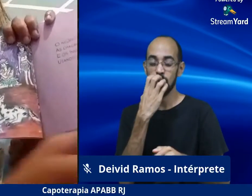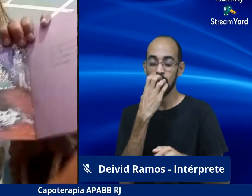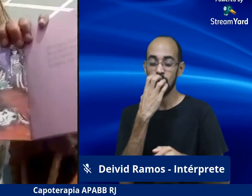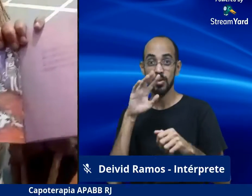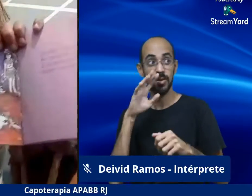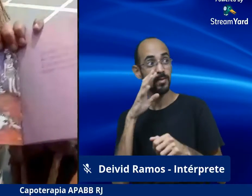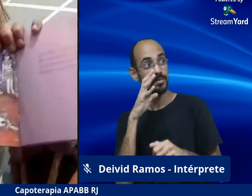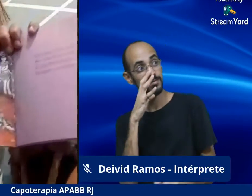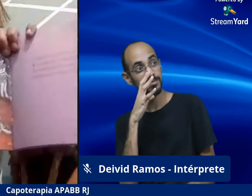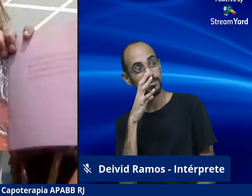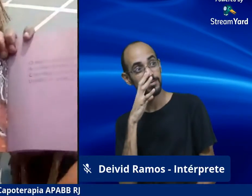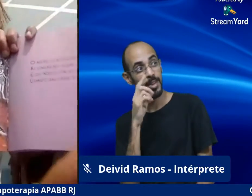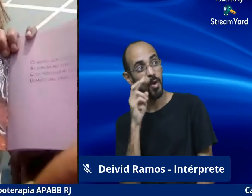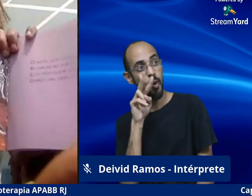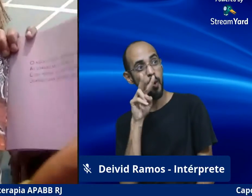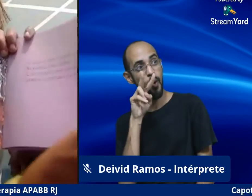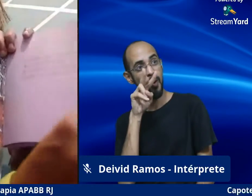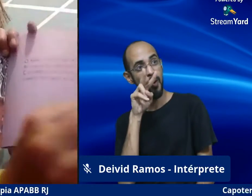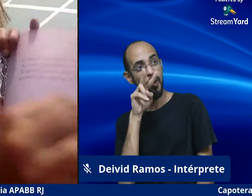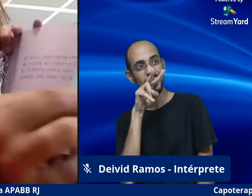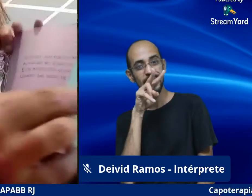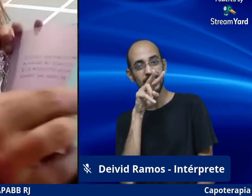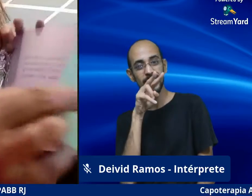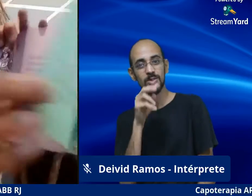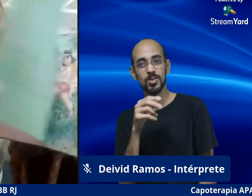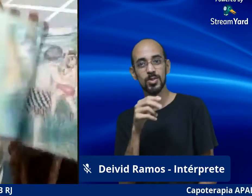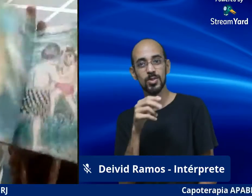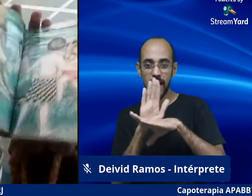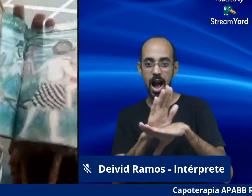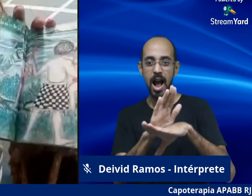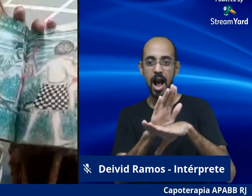foi ajudado pelos índios.